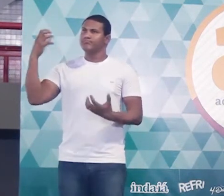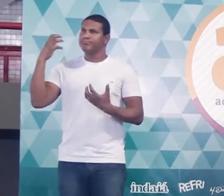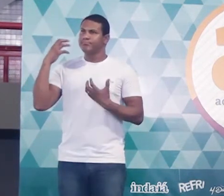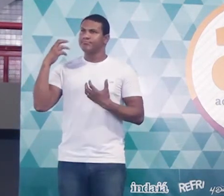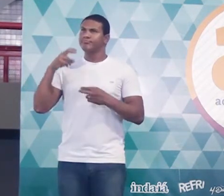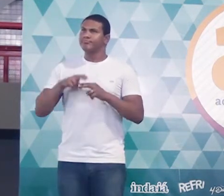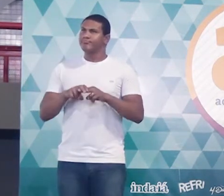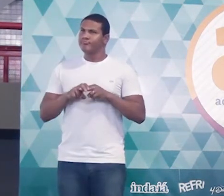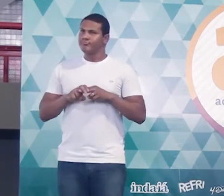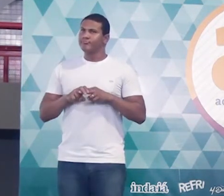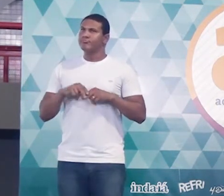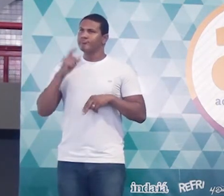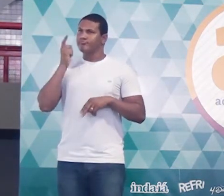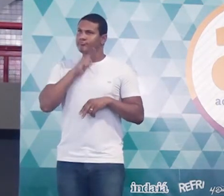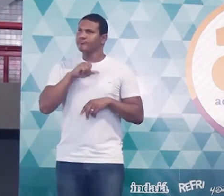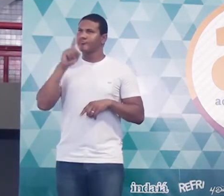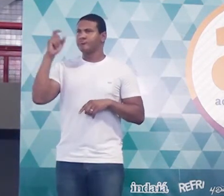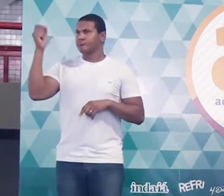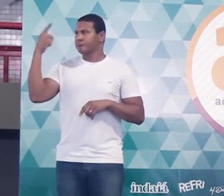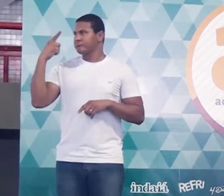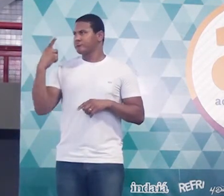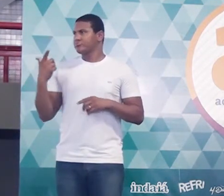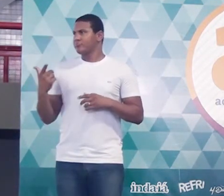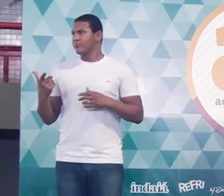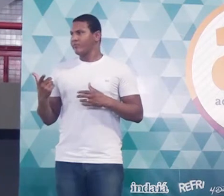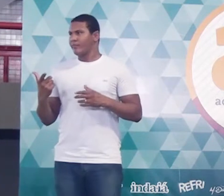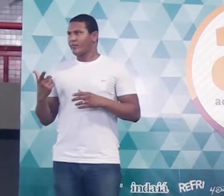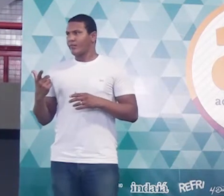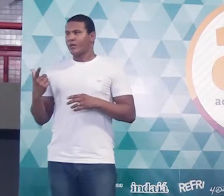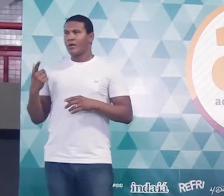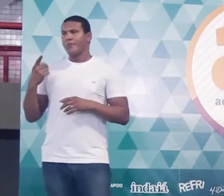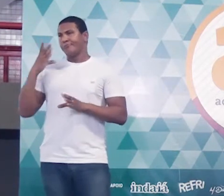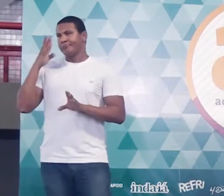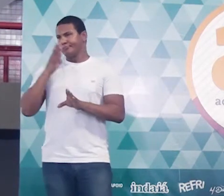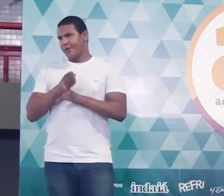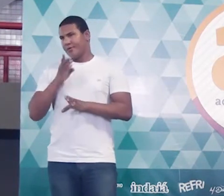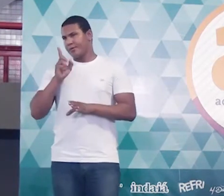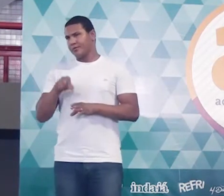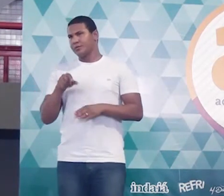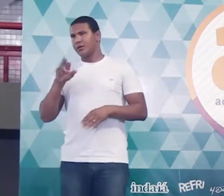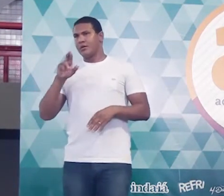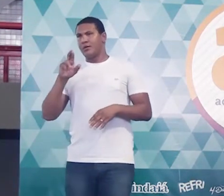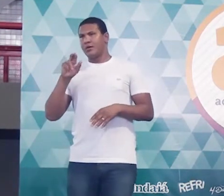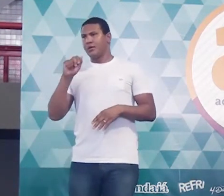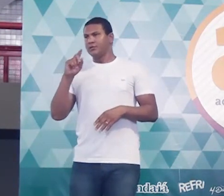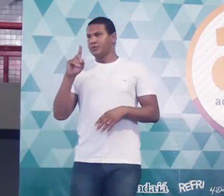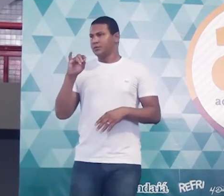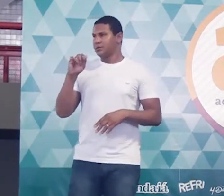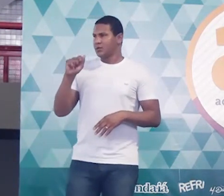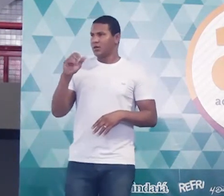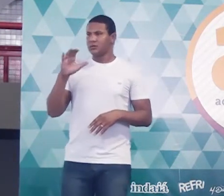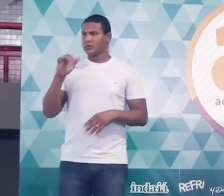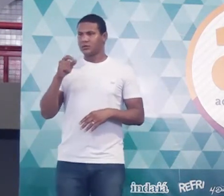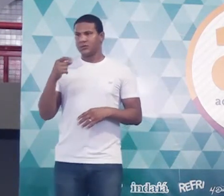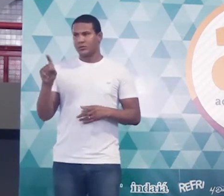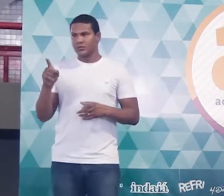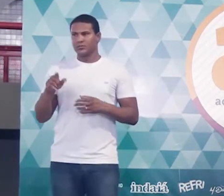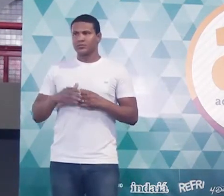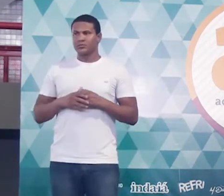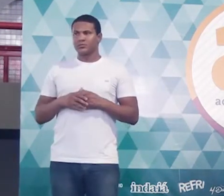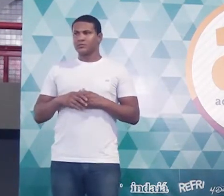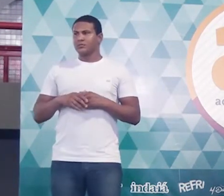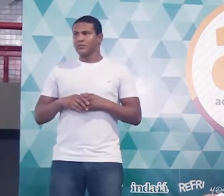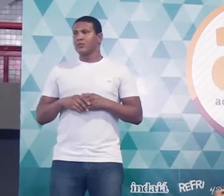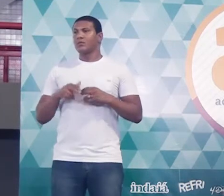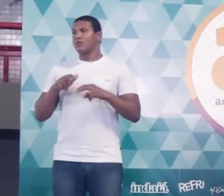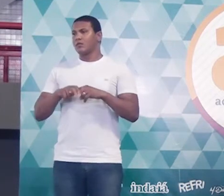através, né, dos raios do Sol, justamente por causa da radiação ou irradiação. Lembrando